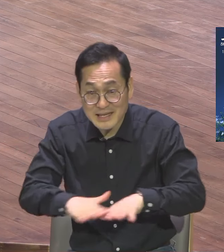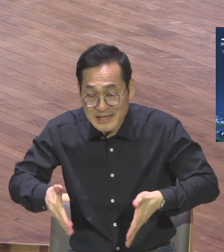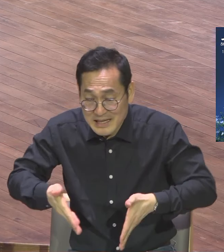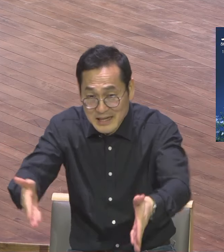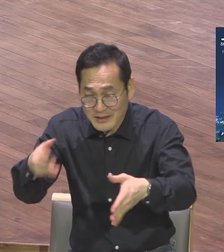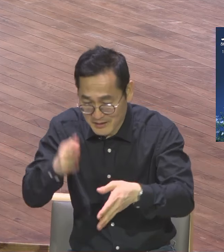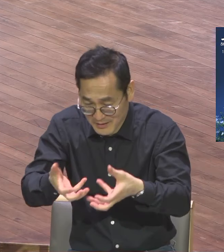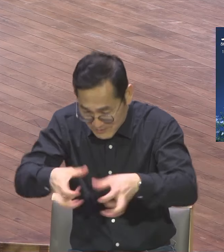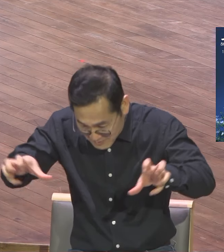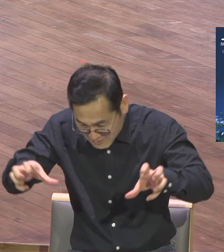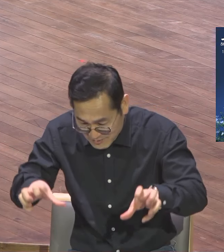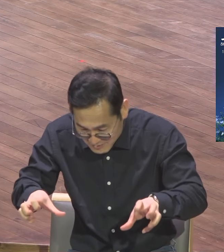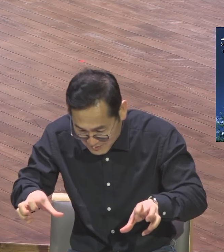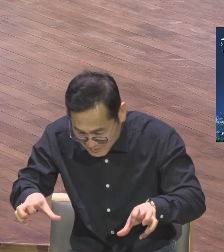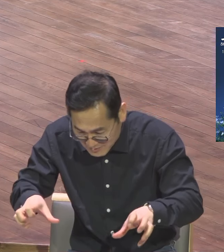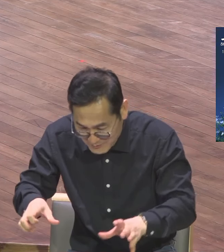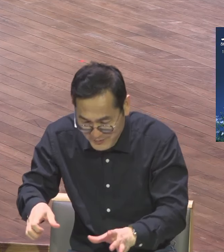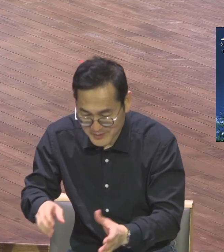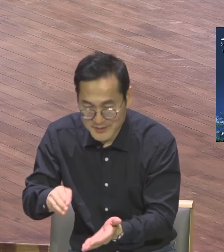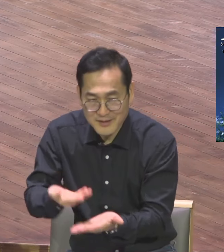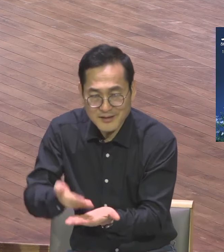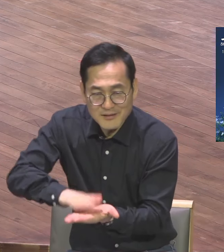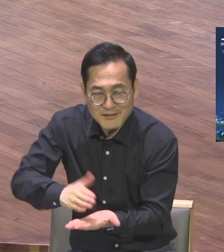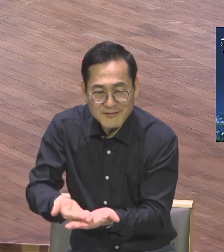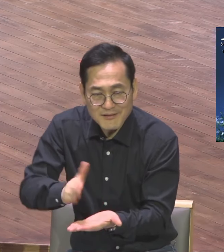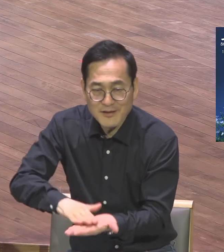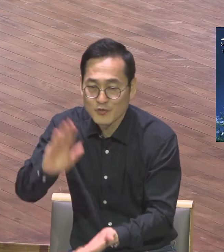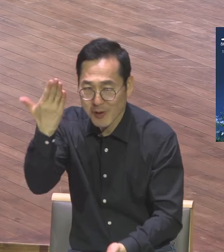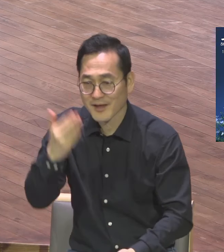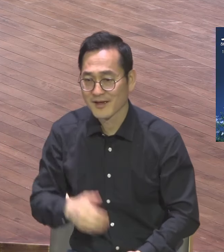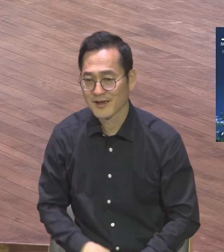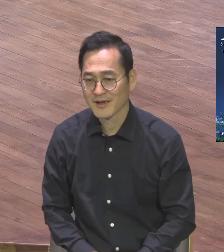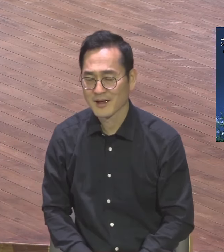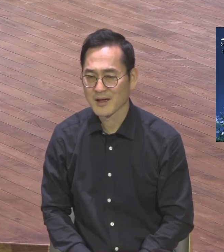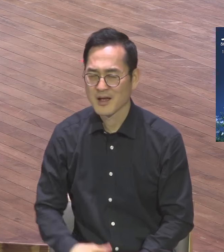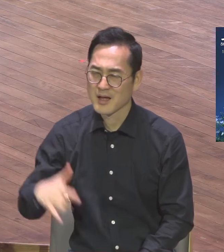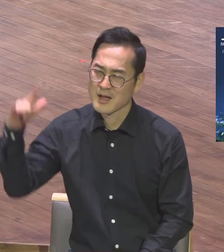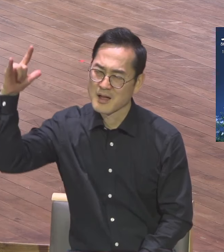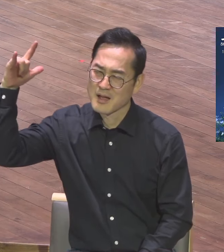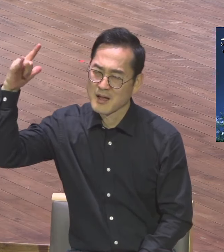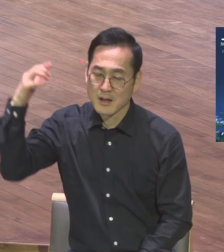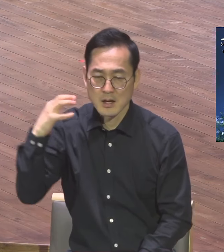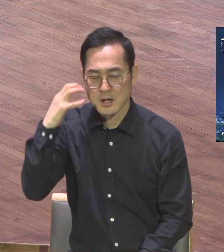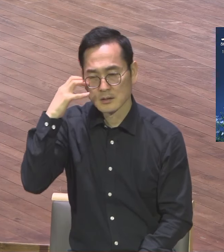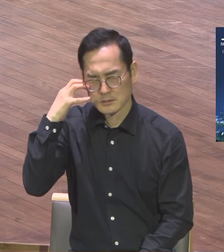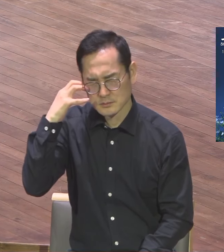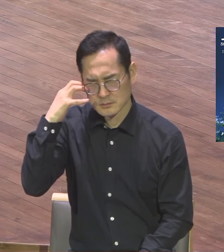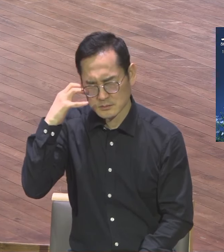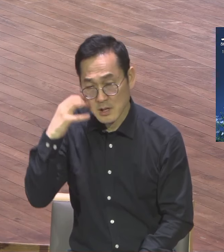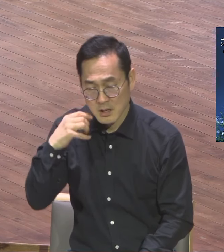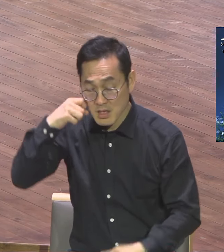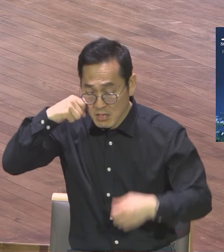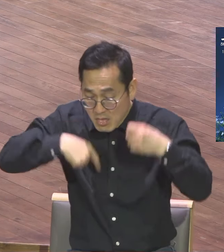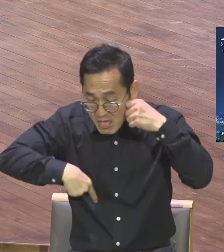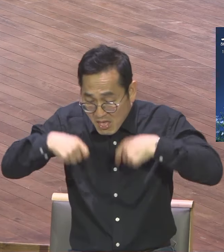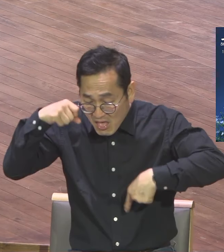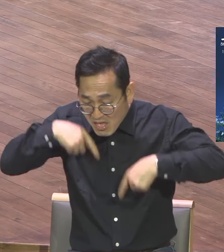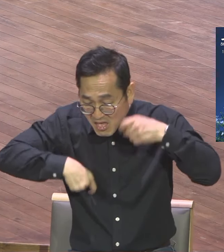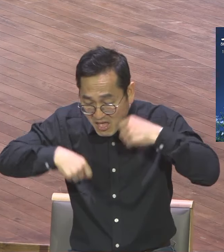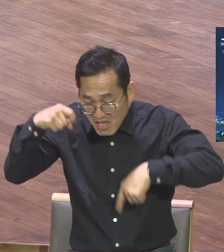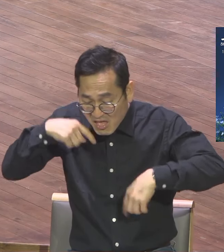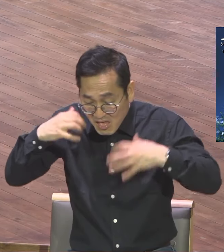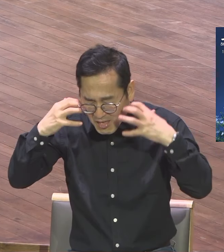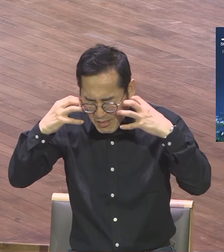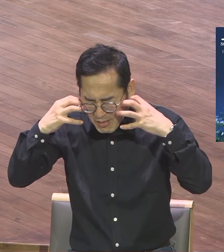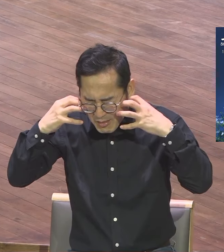뜨겁다. 우리나라도 날씨 여름 되면 뜨겁지만 그 뜨거운 날씨에 땀이 비오듯이 쏟아지는 이런